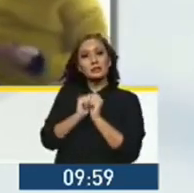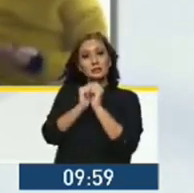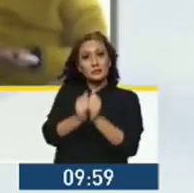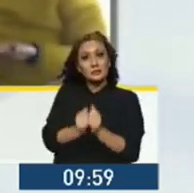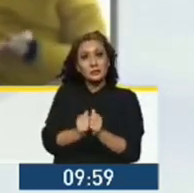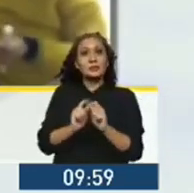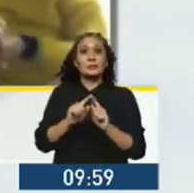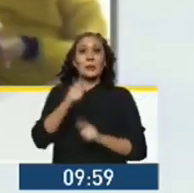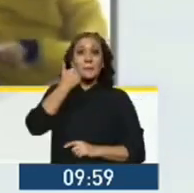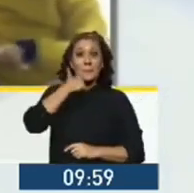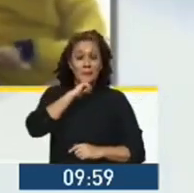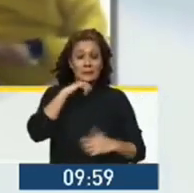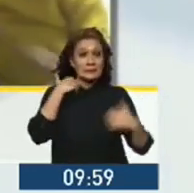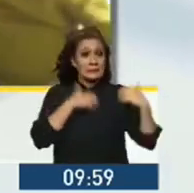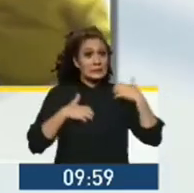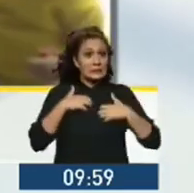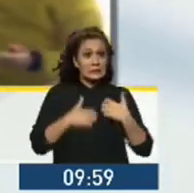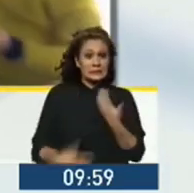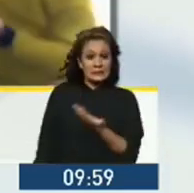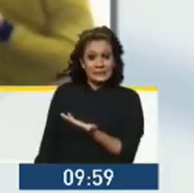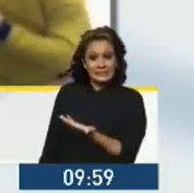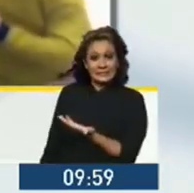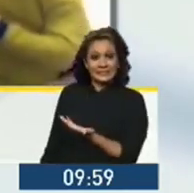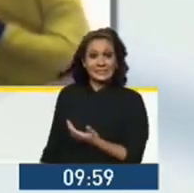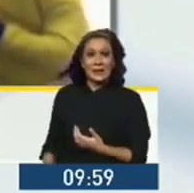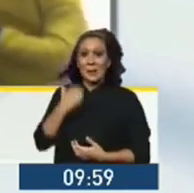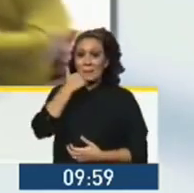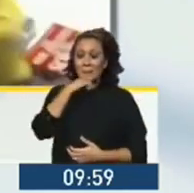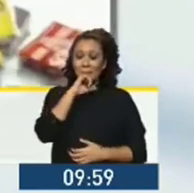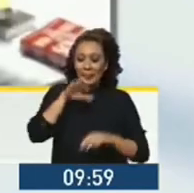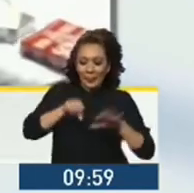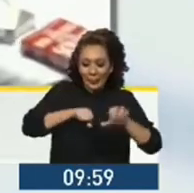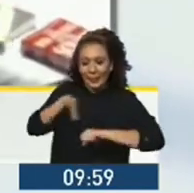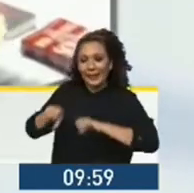desespero da mãe zelosa.